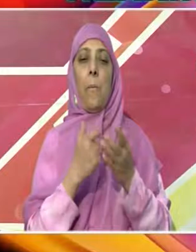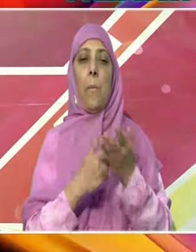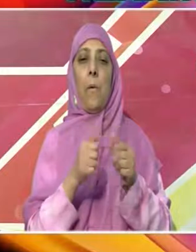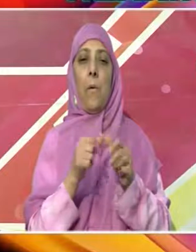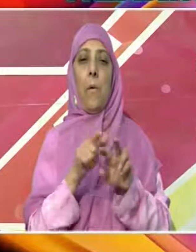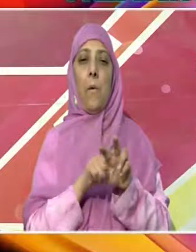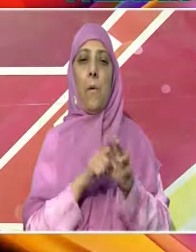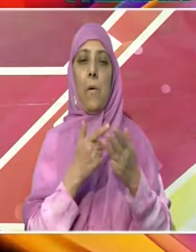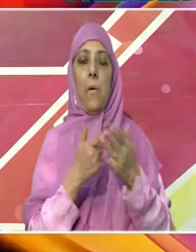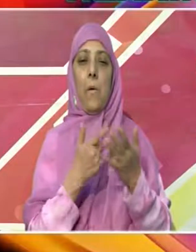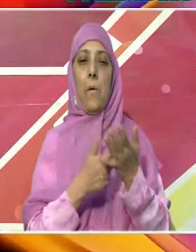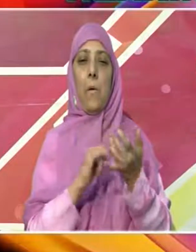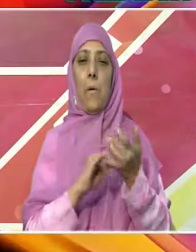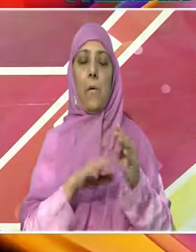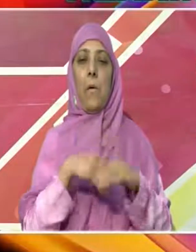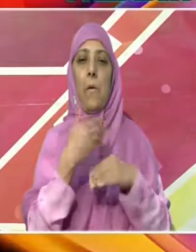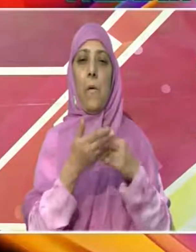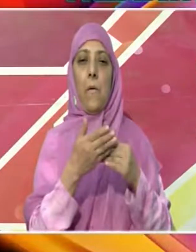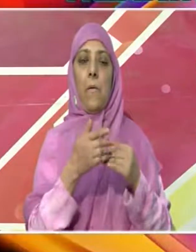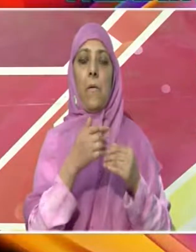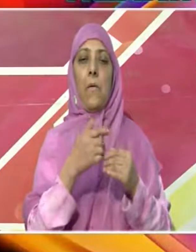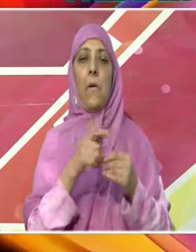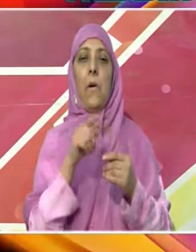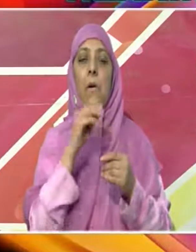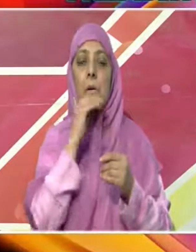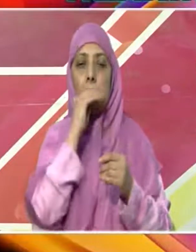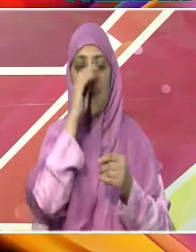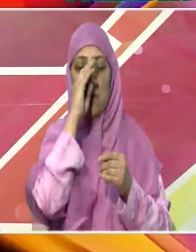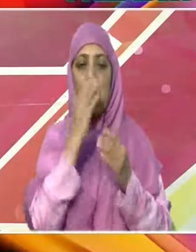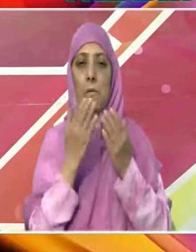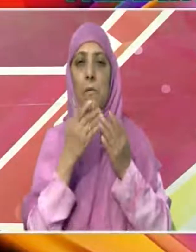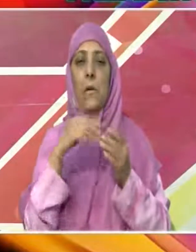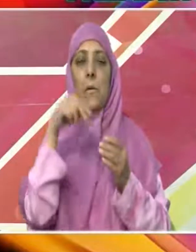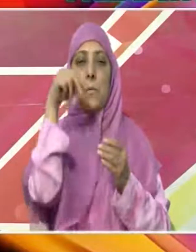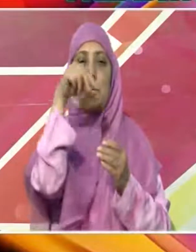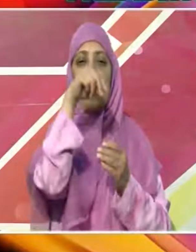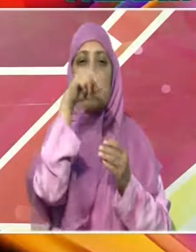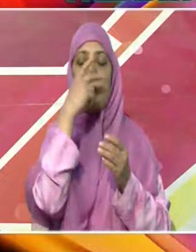महीपत मंजूर सल्लल्लाहु अलैहि वसल्लम की